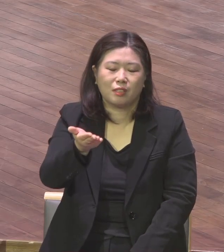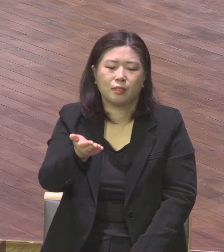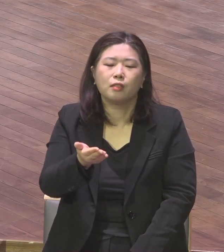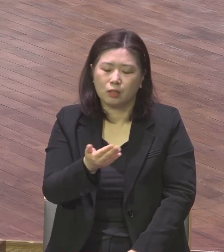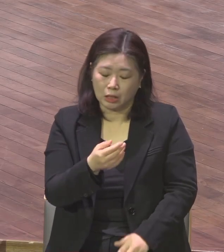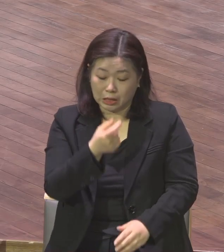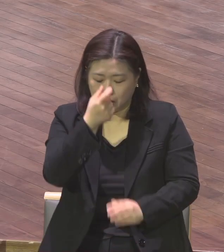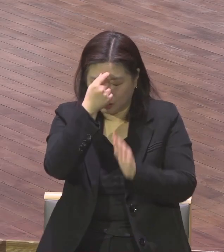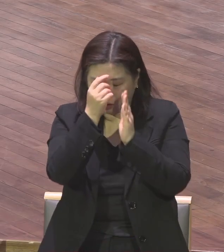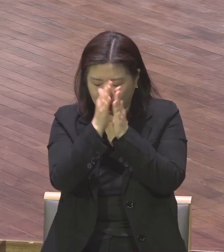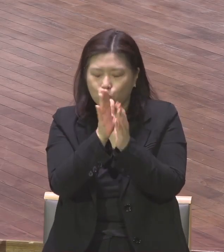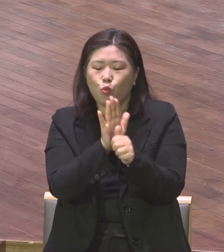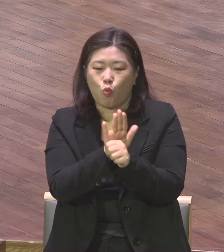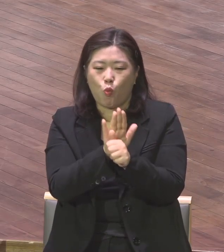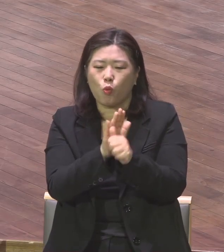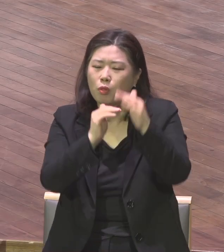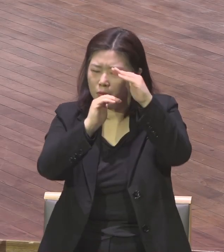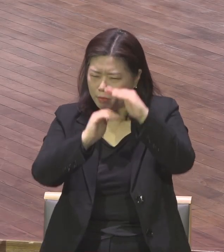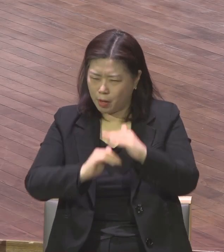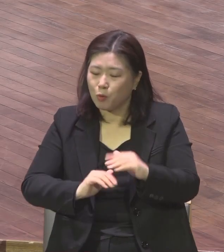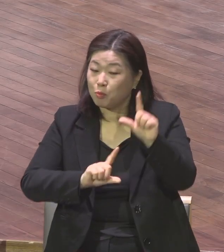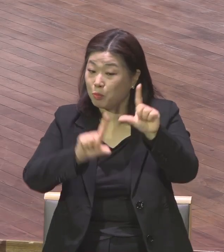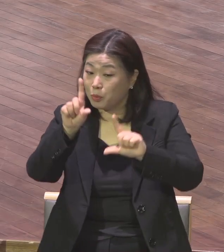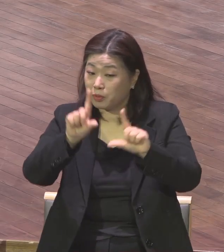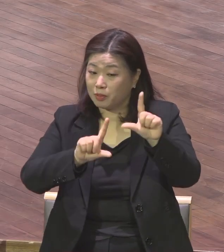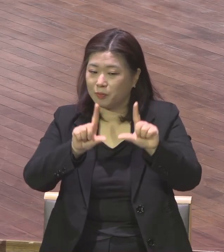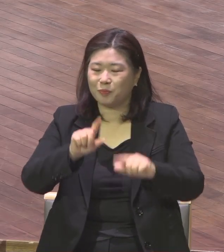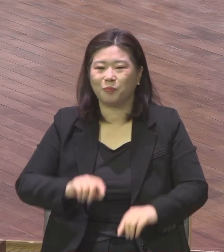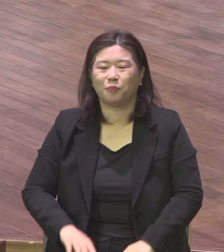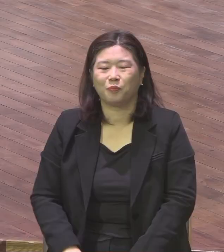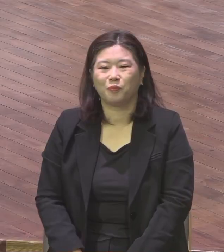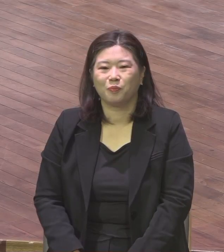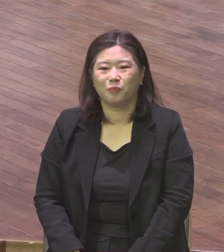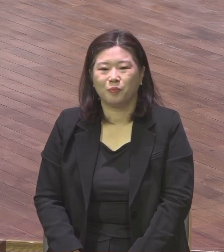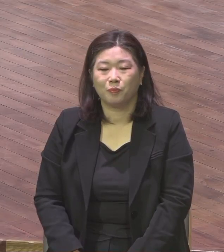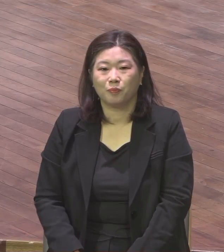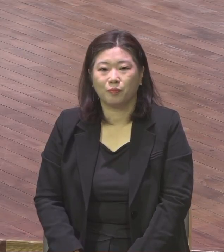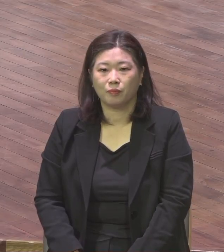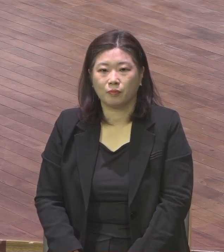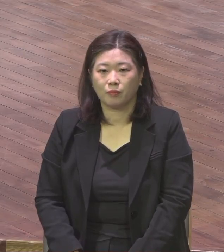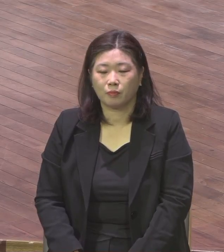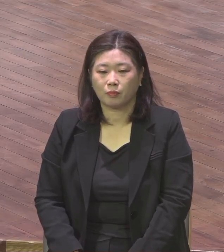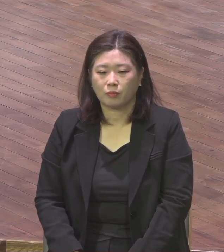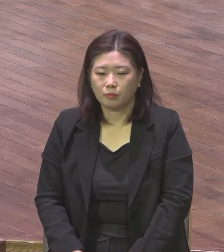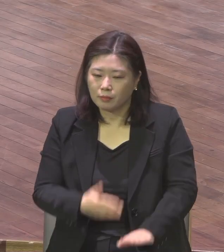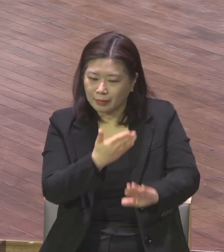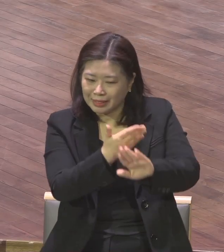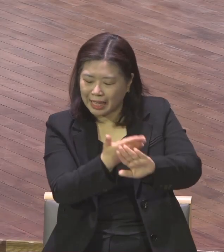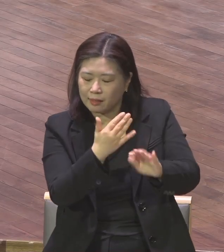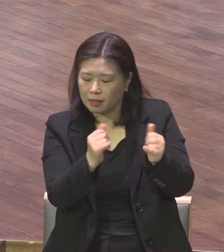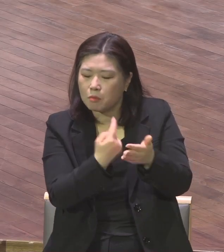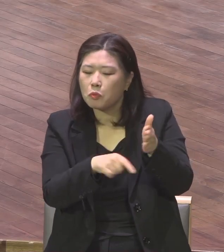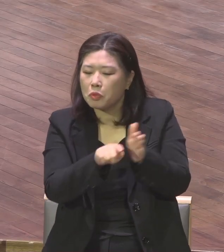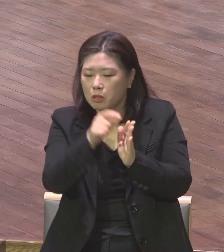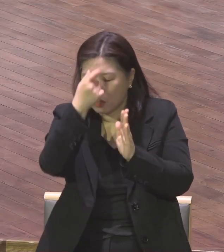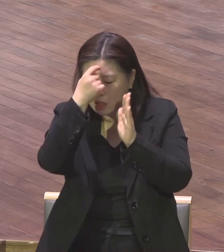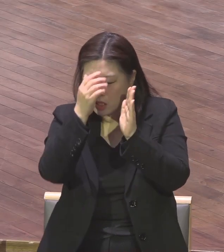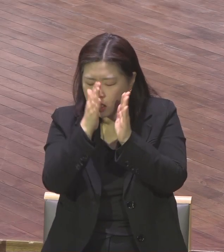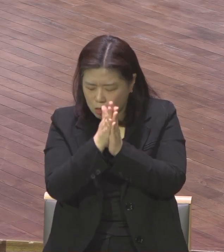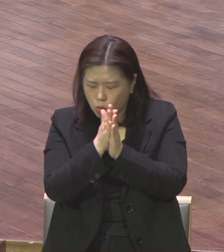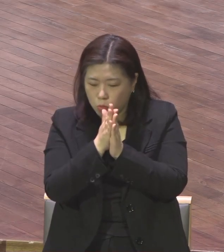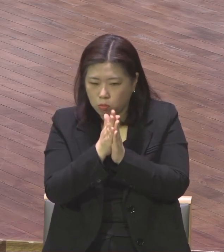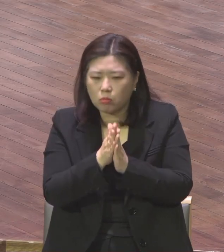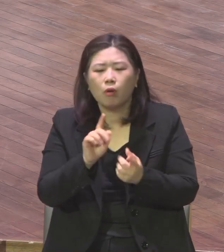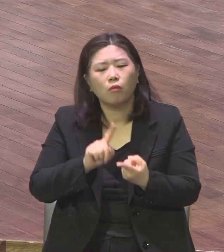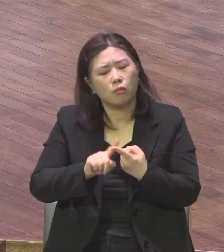기도하고 계시는 성령님. 그렇기 때문에 정보 기도는 아무리 강조를 해도 지나치지 않아요.